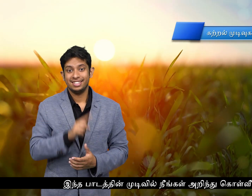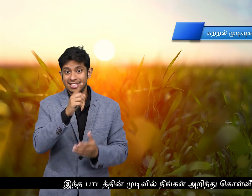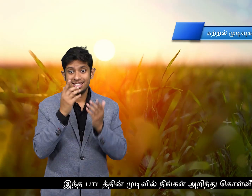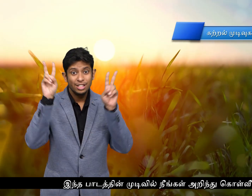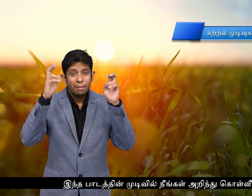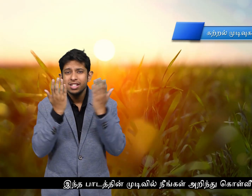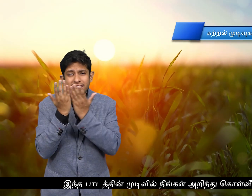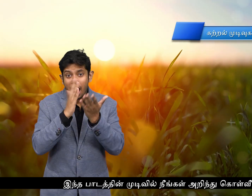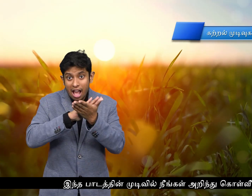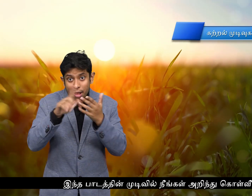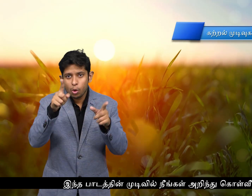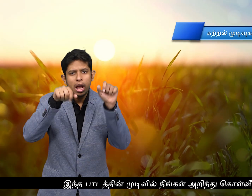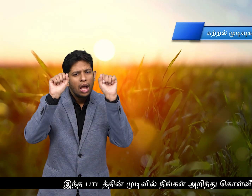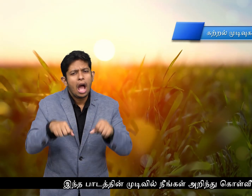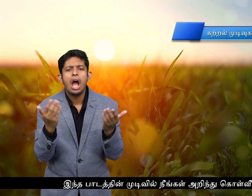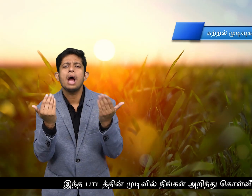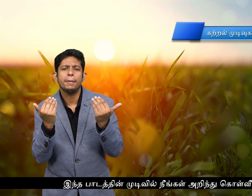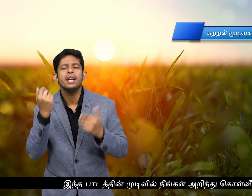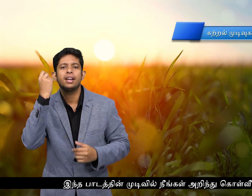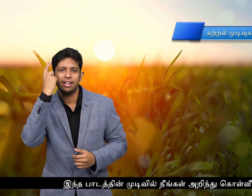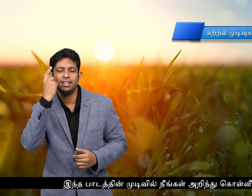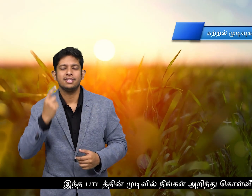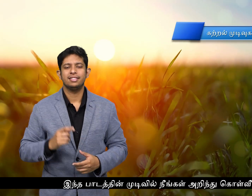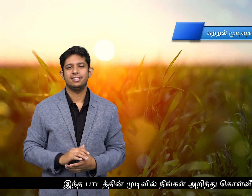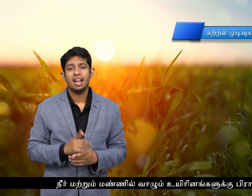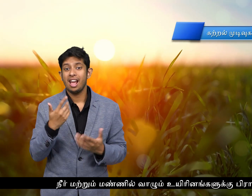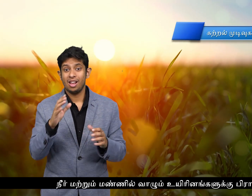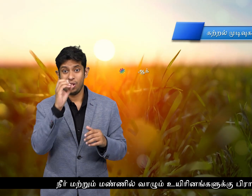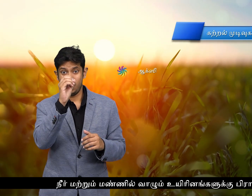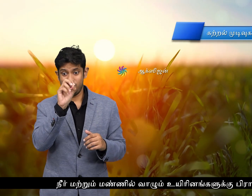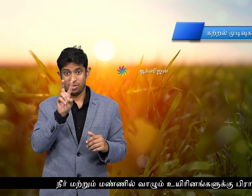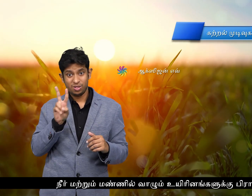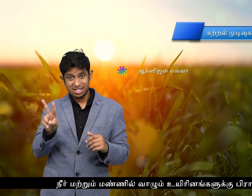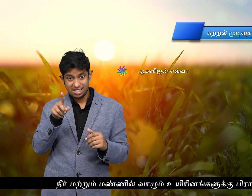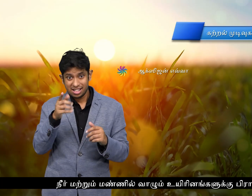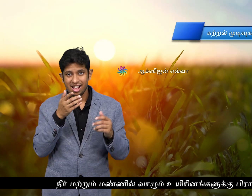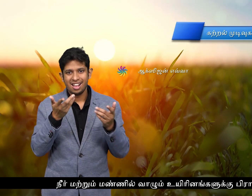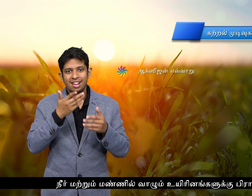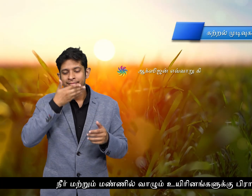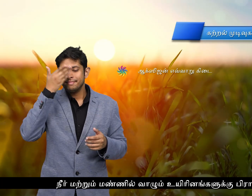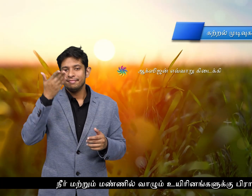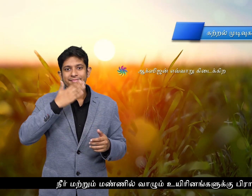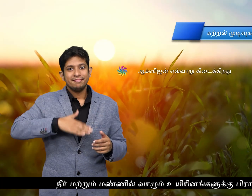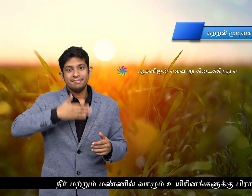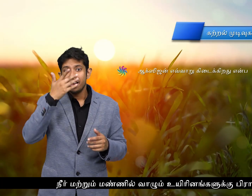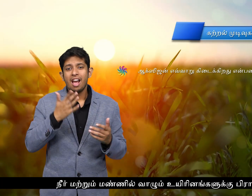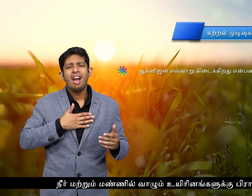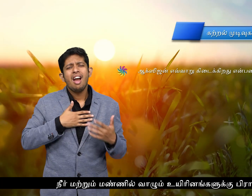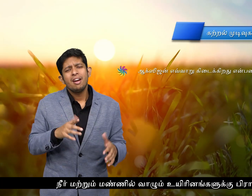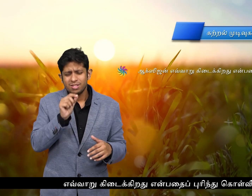இந்த பாடத்தின் முடிவில் நீங்கள் அறிந்து கொள்வீர்கள். நீர் மற்றும் மண்ணில் வாழும் உயிரினங்களுக்கு பிராணவாயு